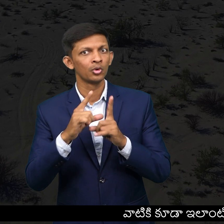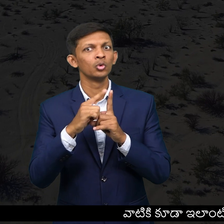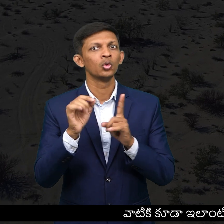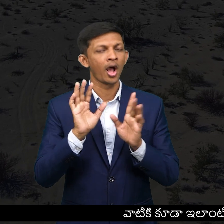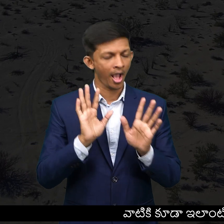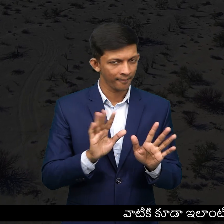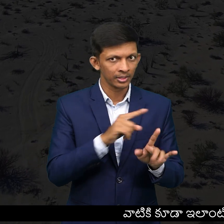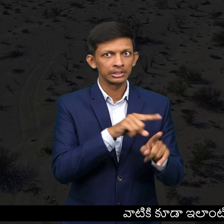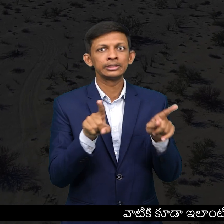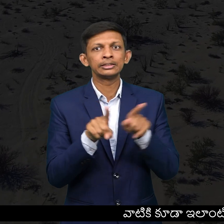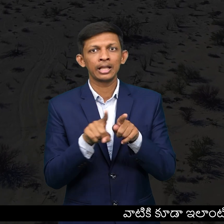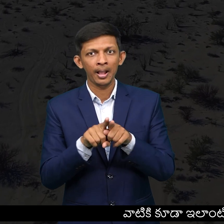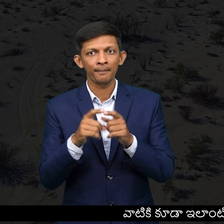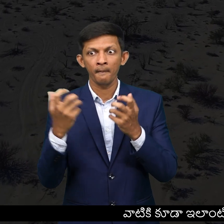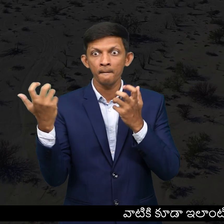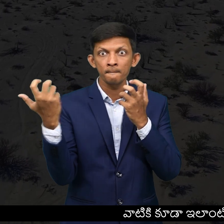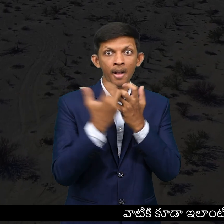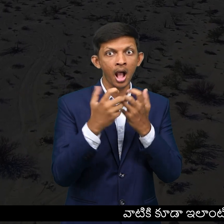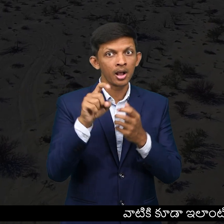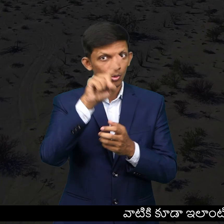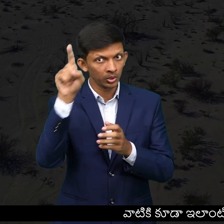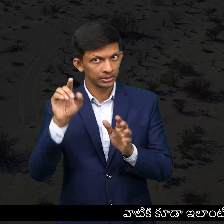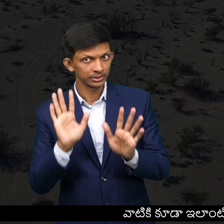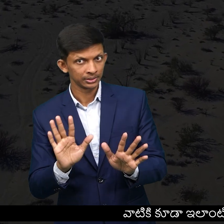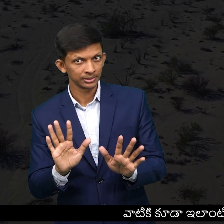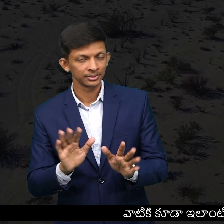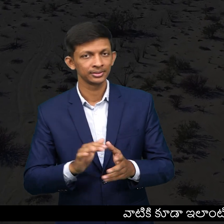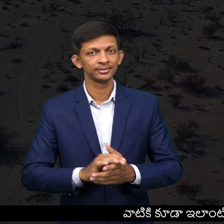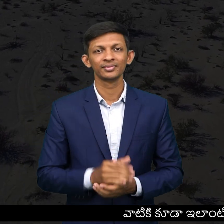వాటికి కూడా ఇలాంటి అనుకూలనాలు ఉన్నాయా?